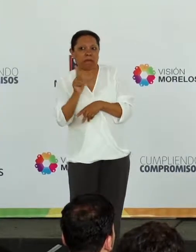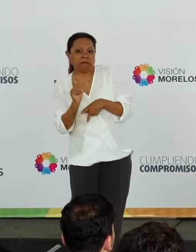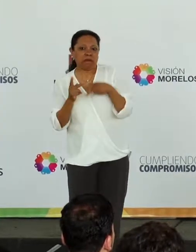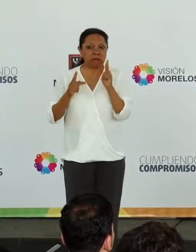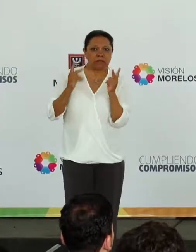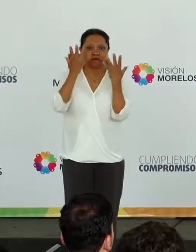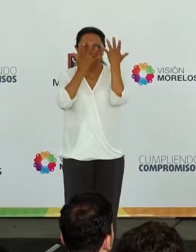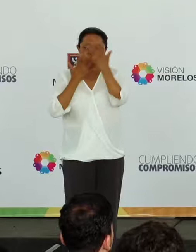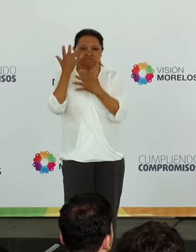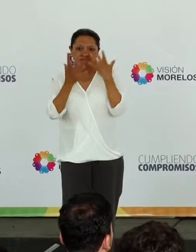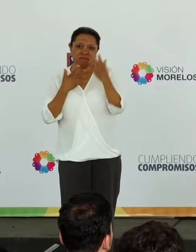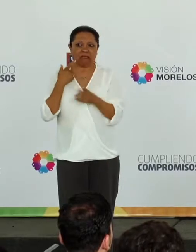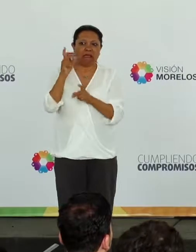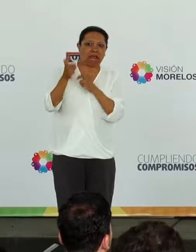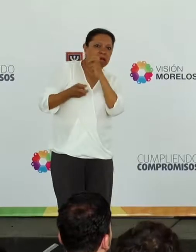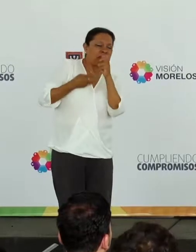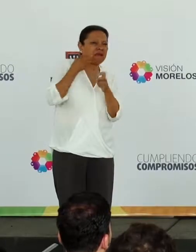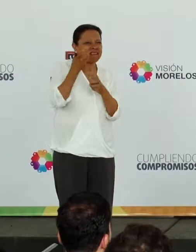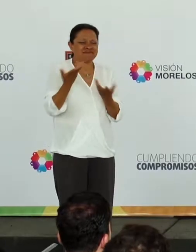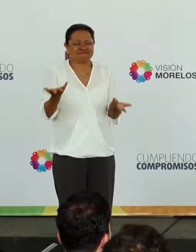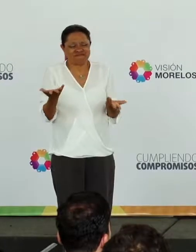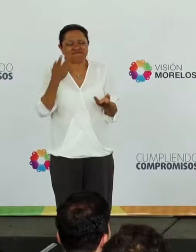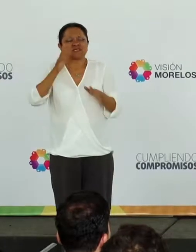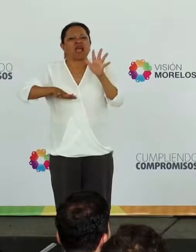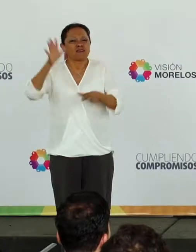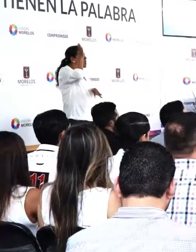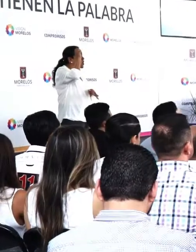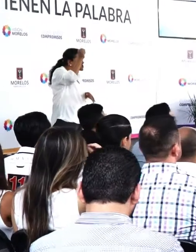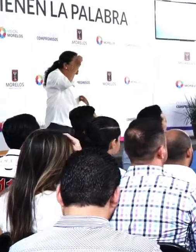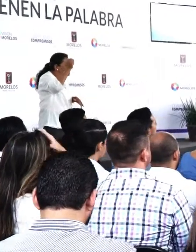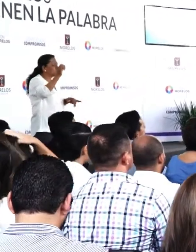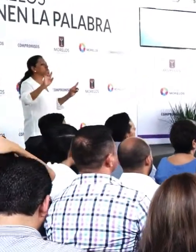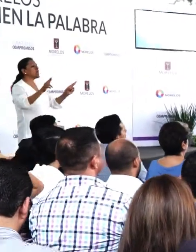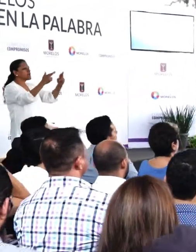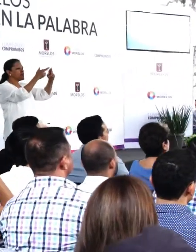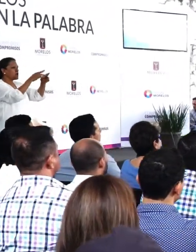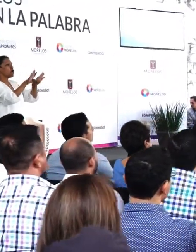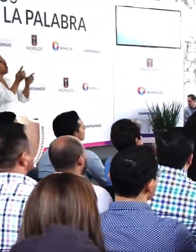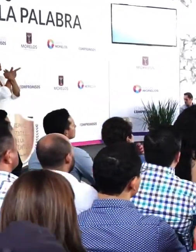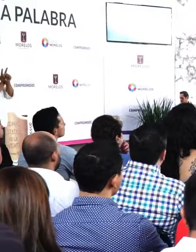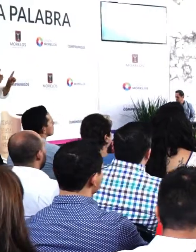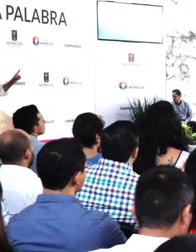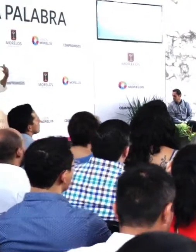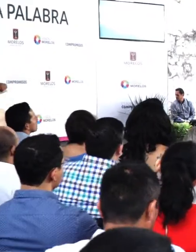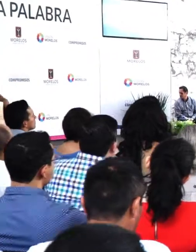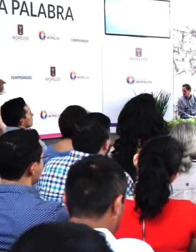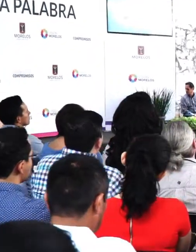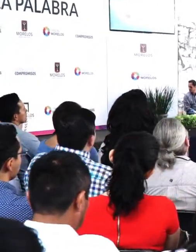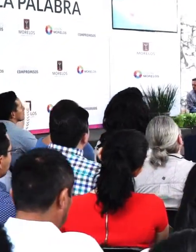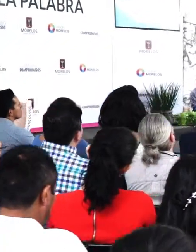confusiones entre conceptos religiosos muy respetables como libertad humana individual no